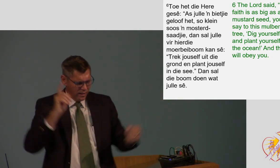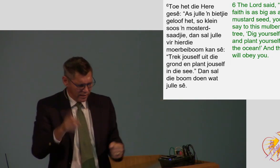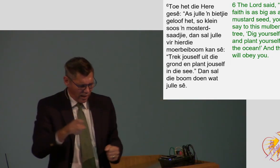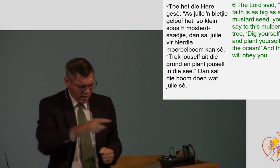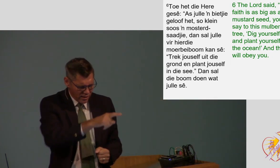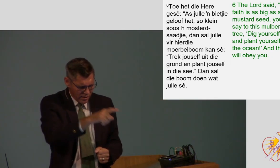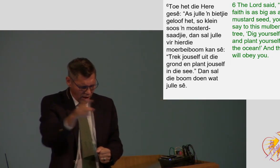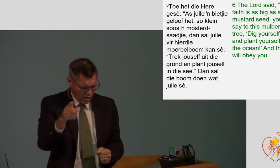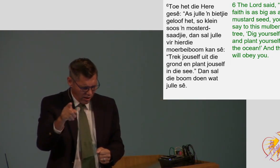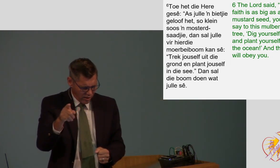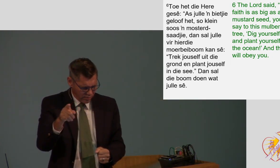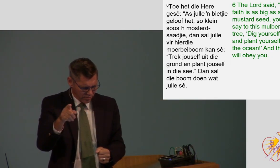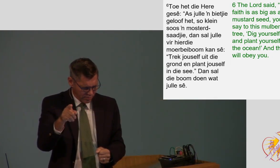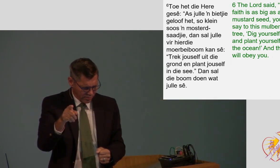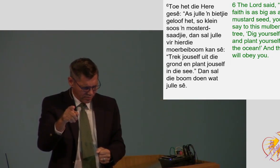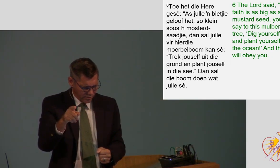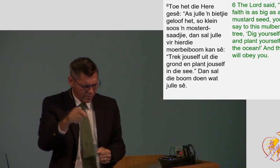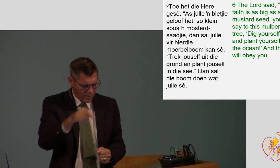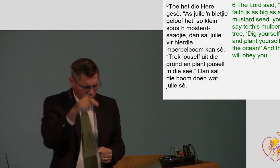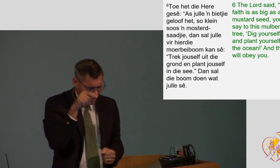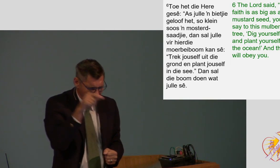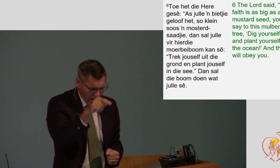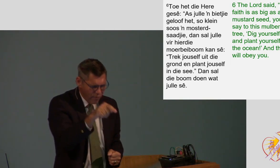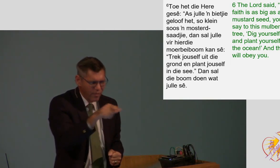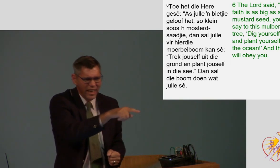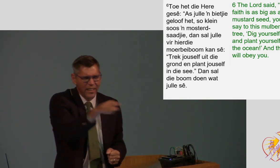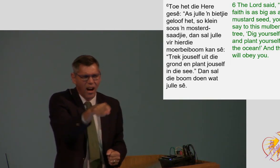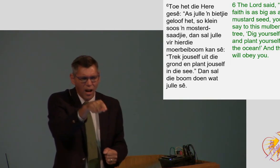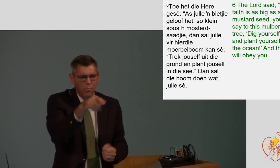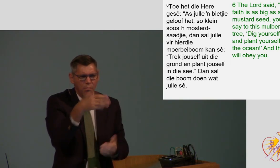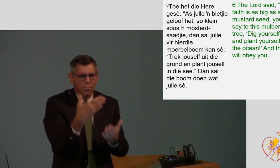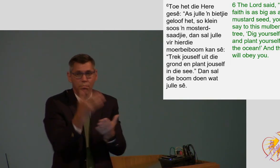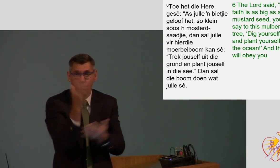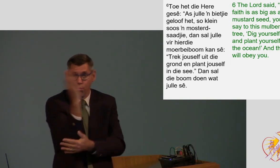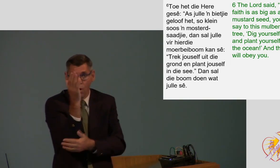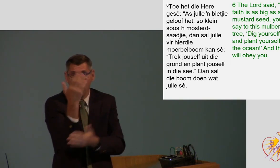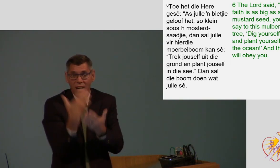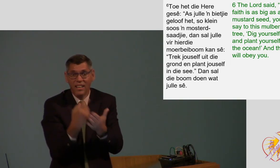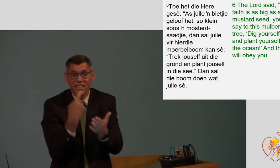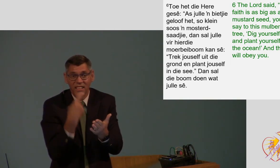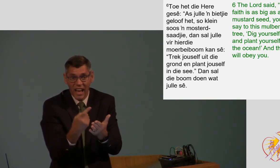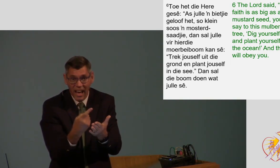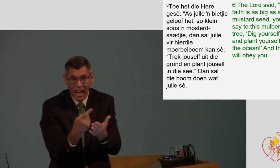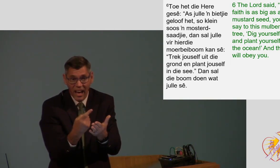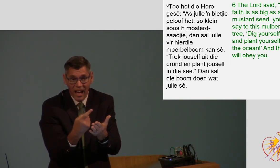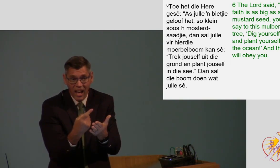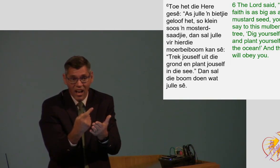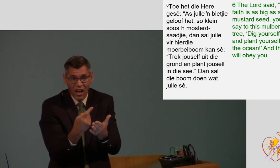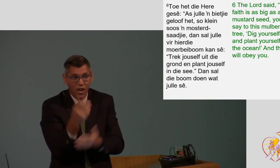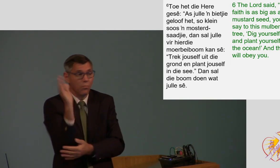dan sal vir julle vir daai boom kan sê, boom,